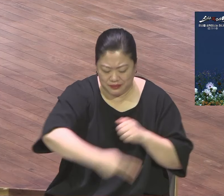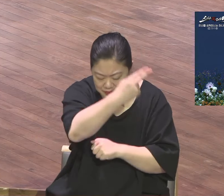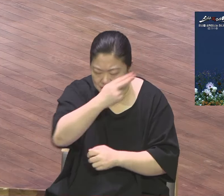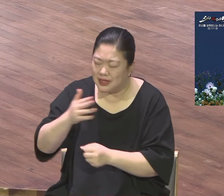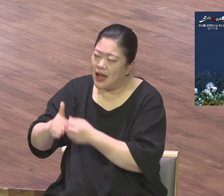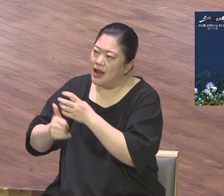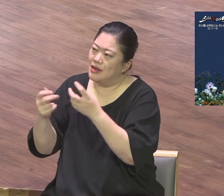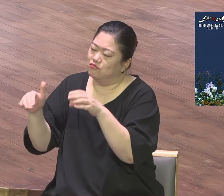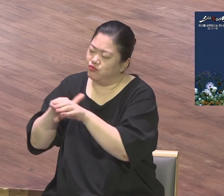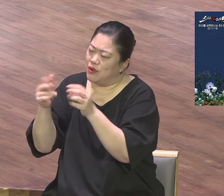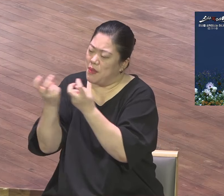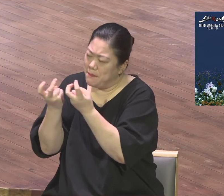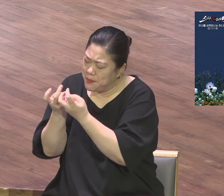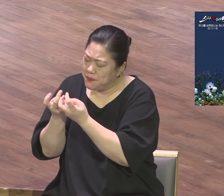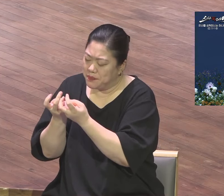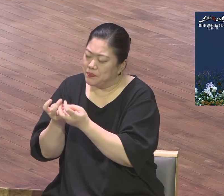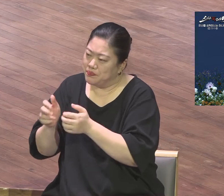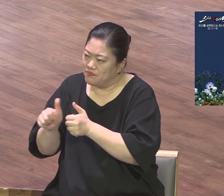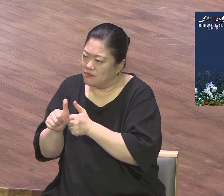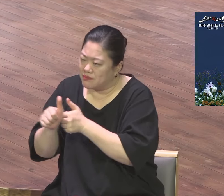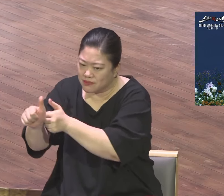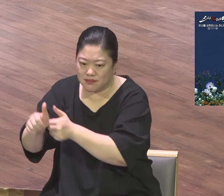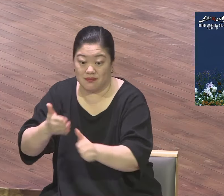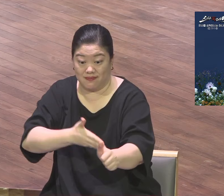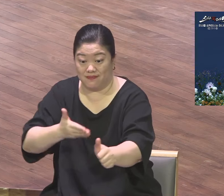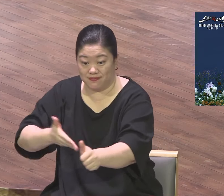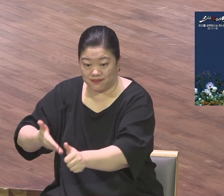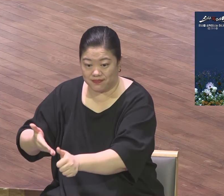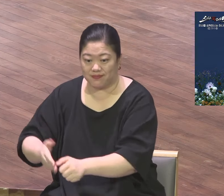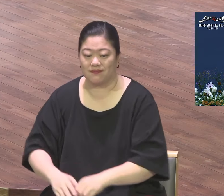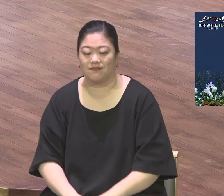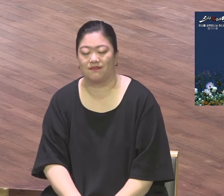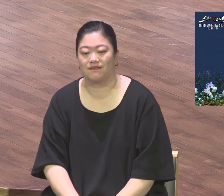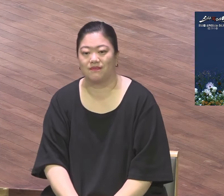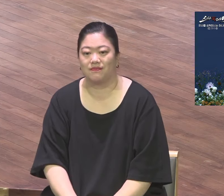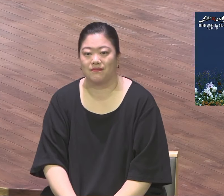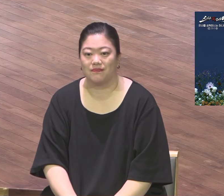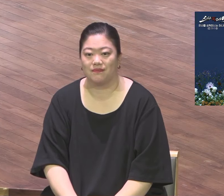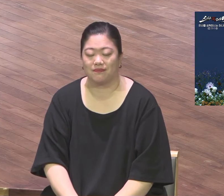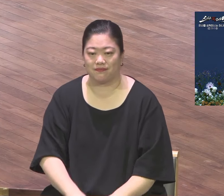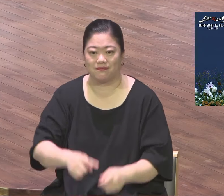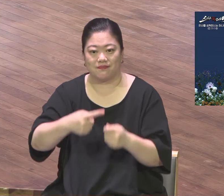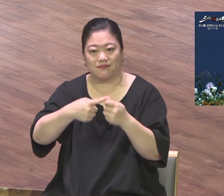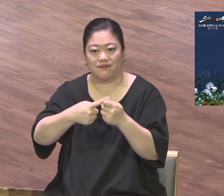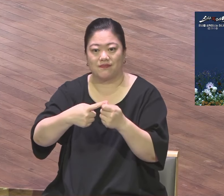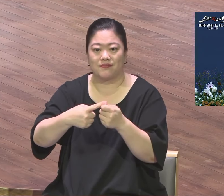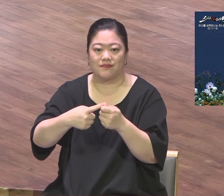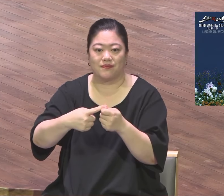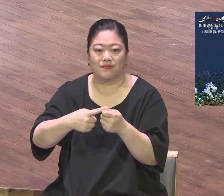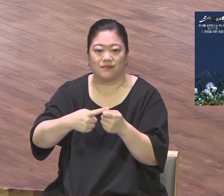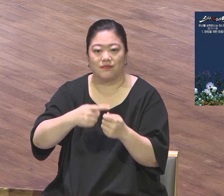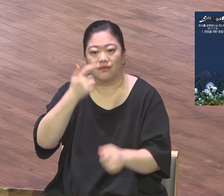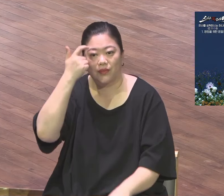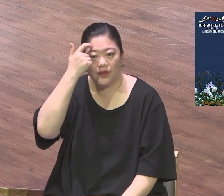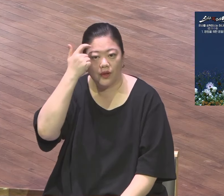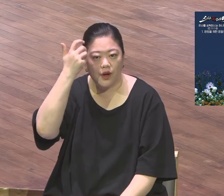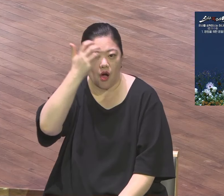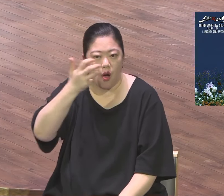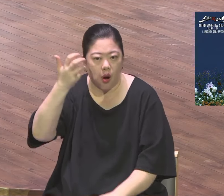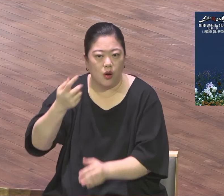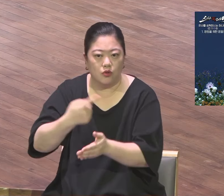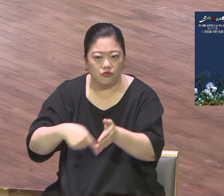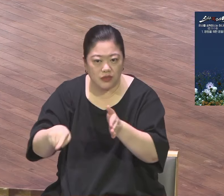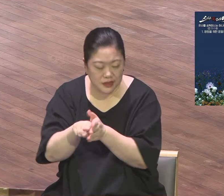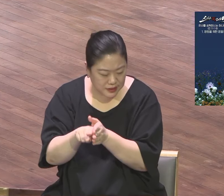일으키는 그리스도의 절대 제자들 다 되시기를 주님으로 축복합니다. 그럼 첫째로 영혼을 위한 믿음의